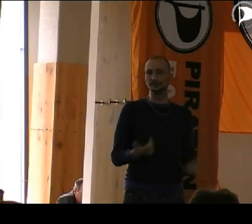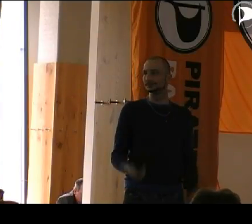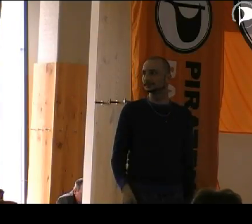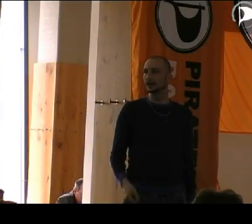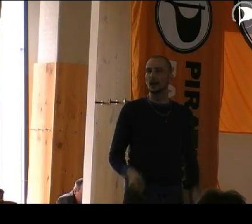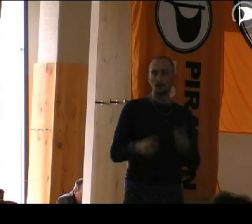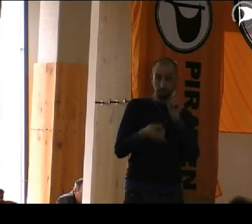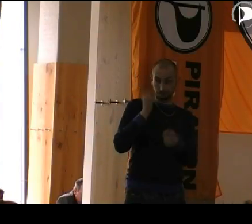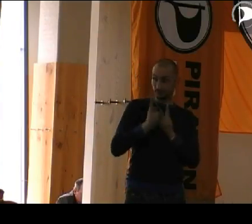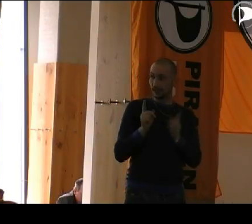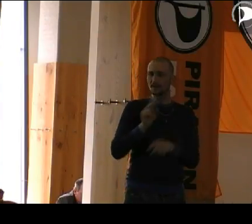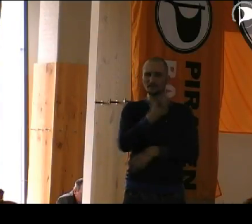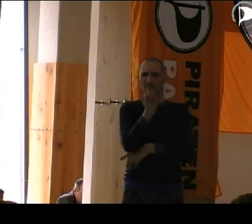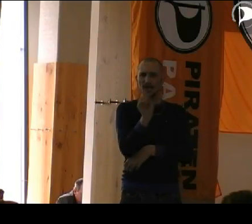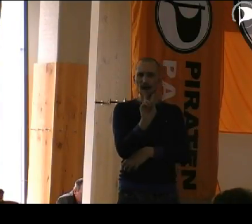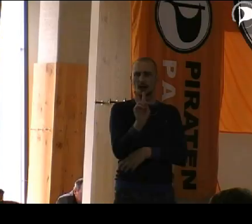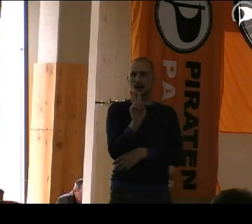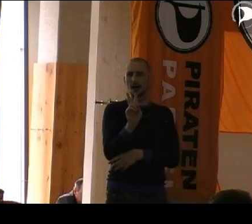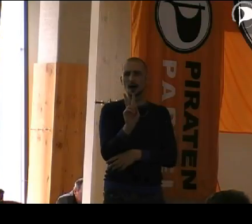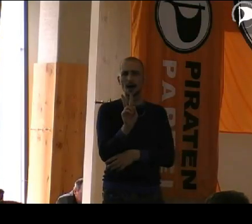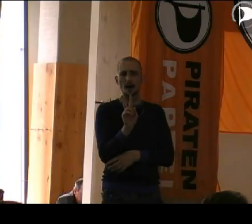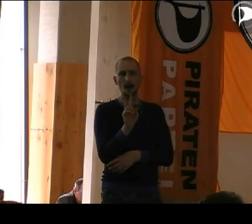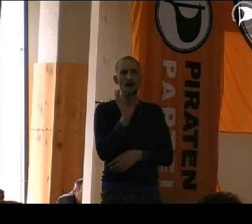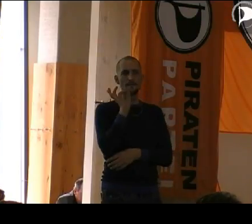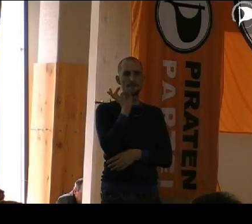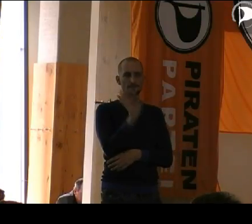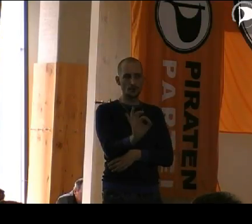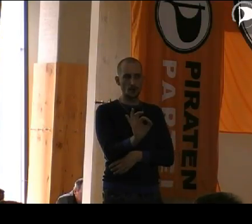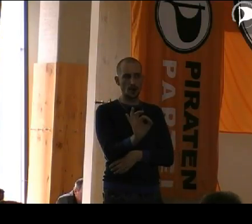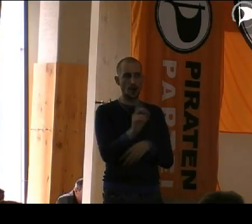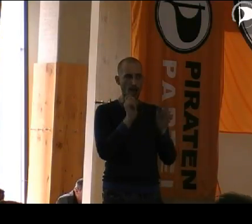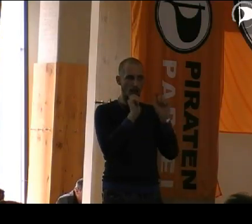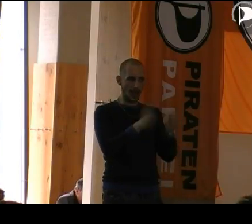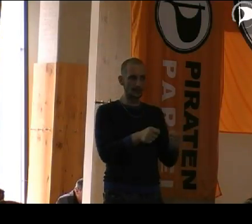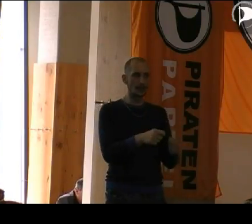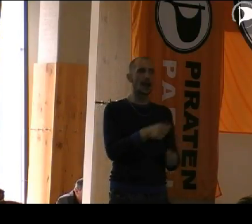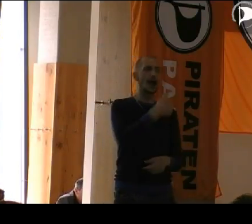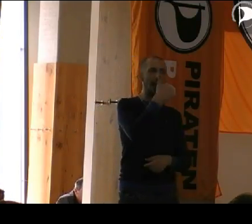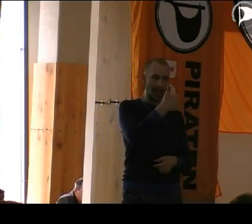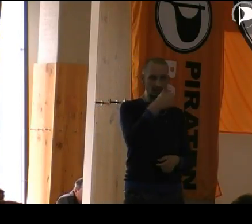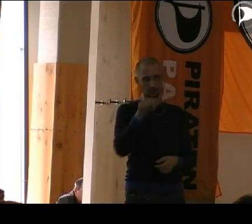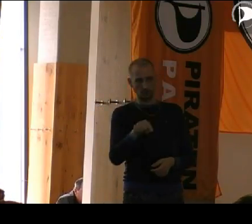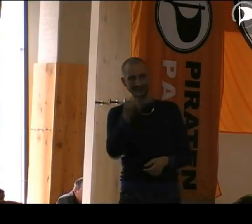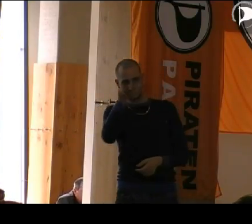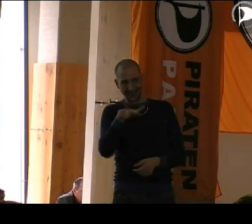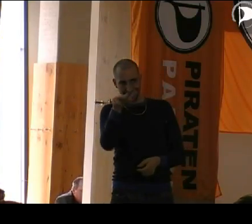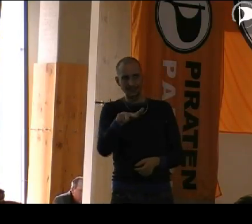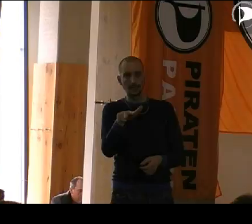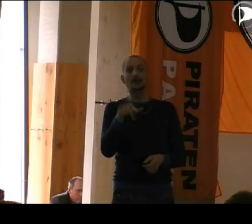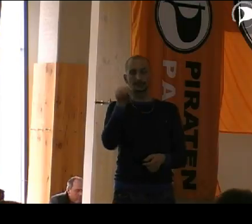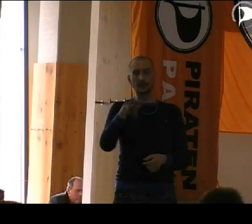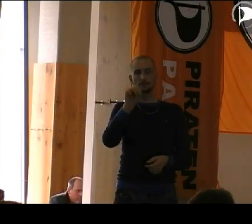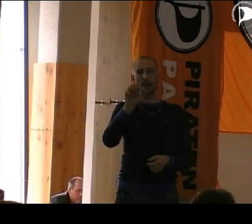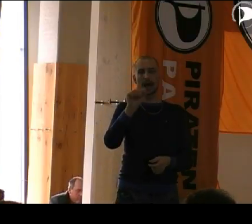wir wer ist der tür den antrag 1.13 das ist der die nazi vorgestellt hat